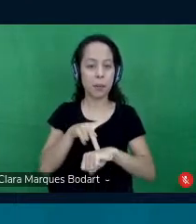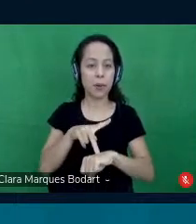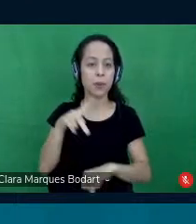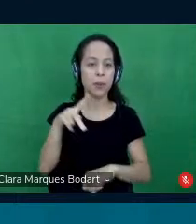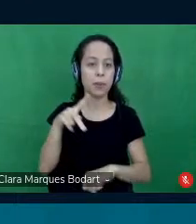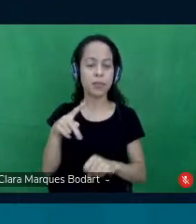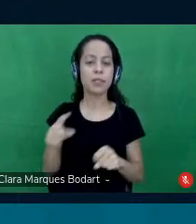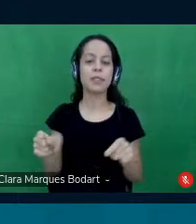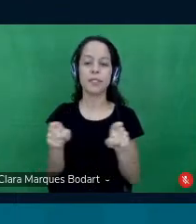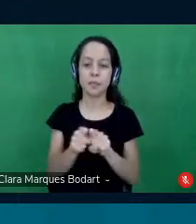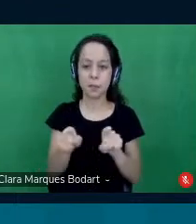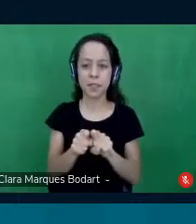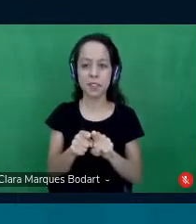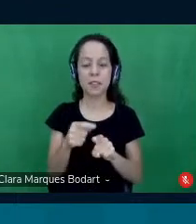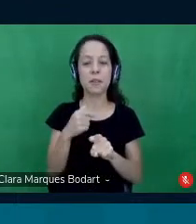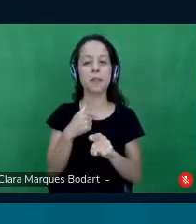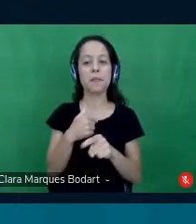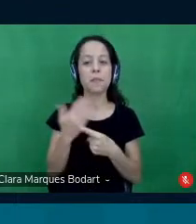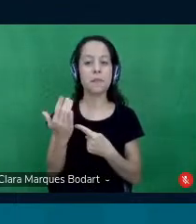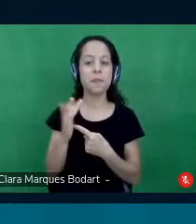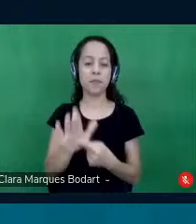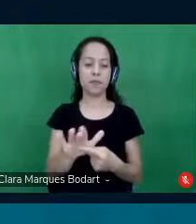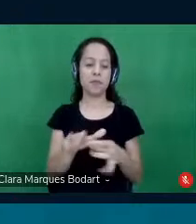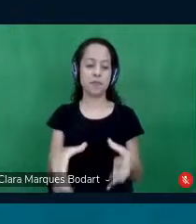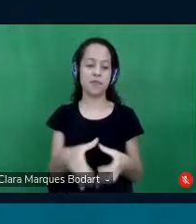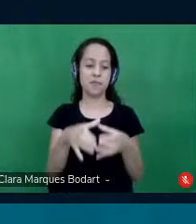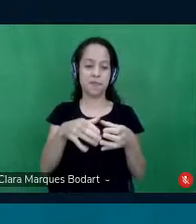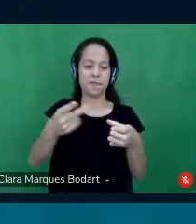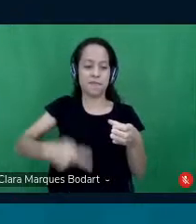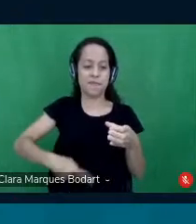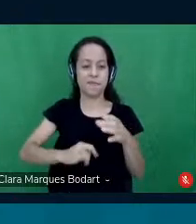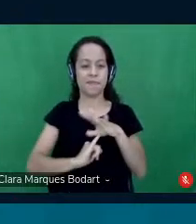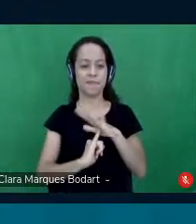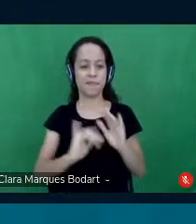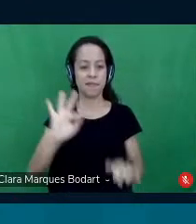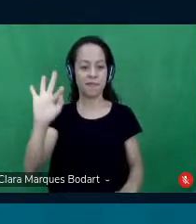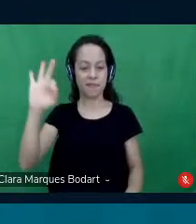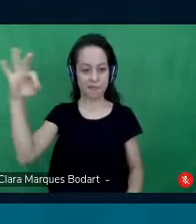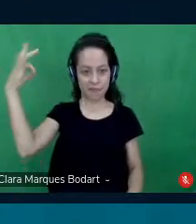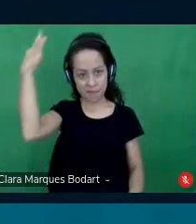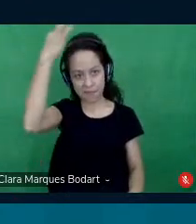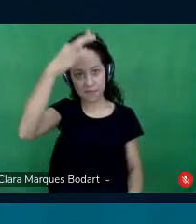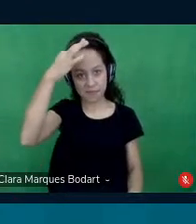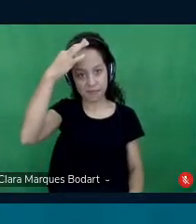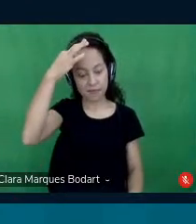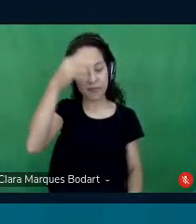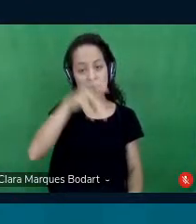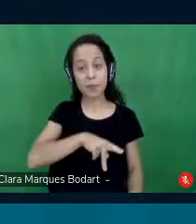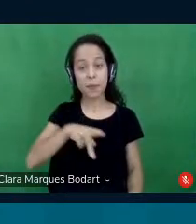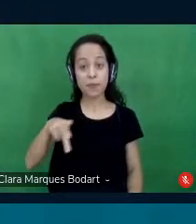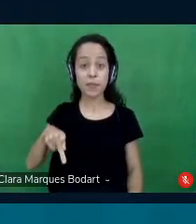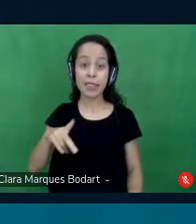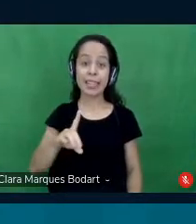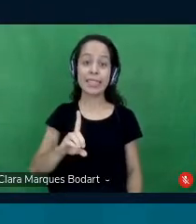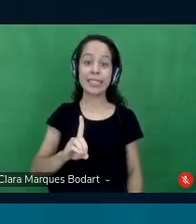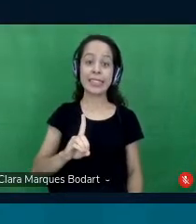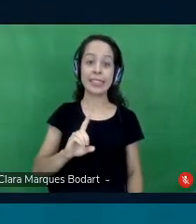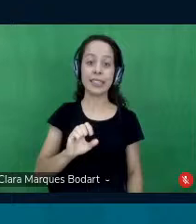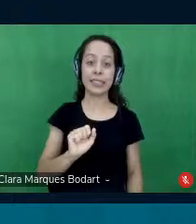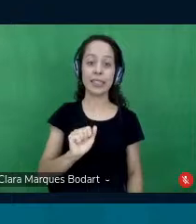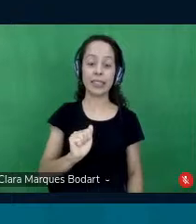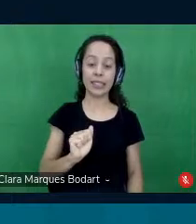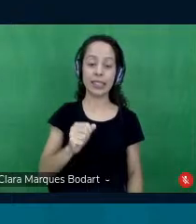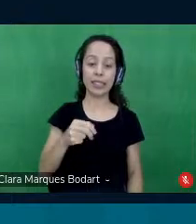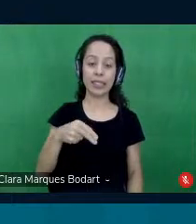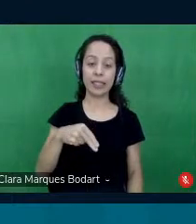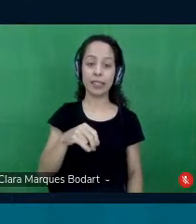minha equipe aqui do Instituto Federal do Espírito Santo, a professora Daniele Piantikovs, que é atual diretora de